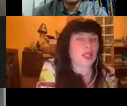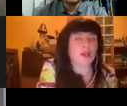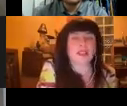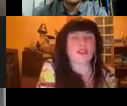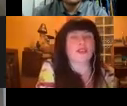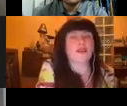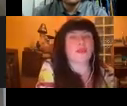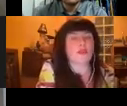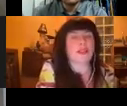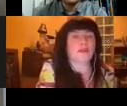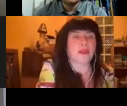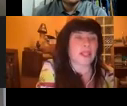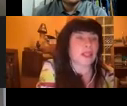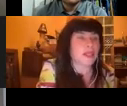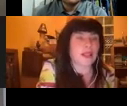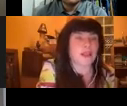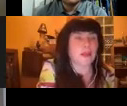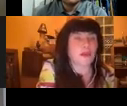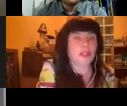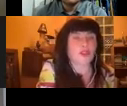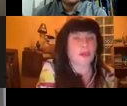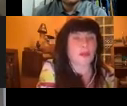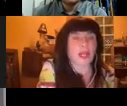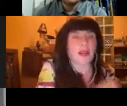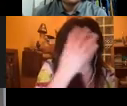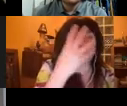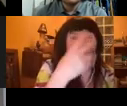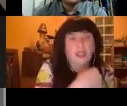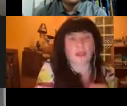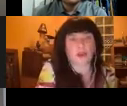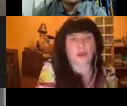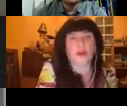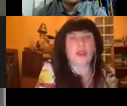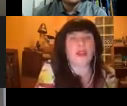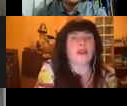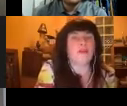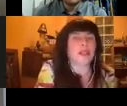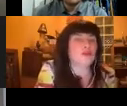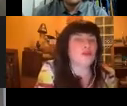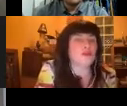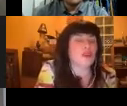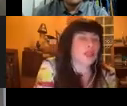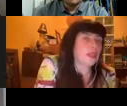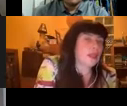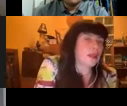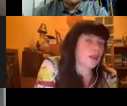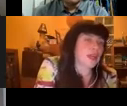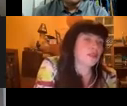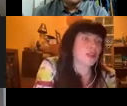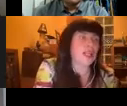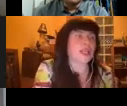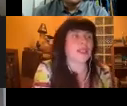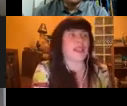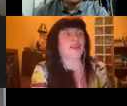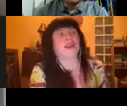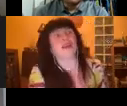mecanismos de negociación se producen preferentemente a través de movimientos no manuales, rostro y tronco, versus los